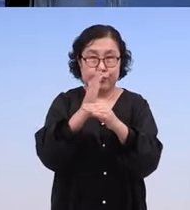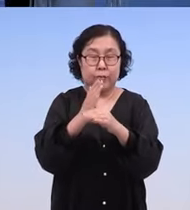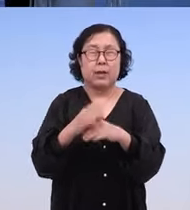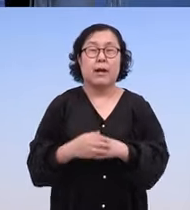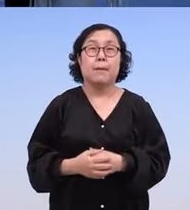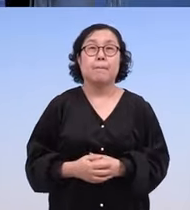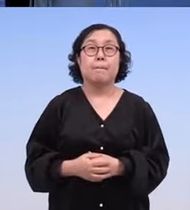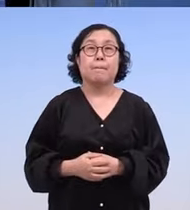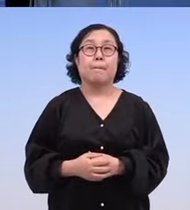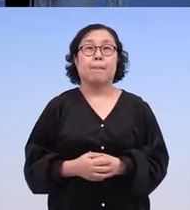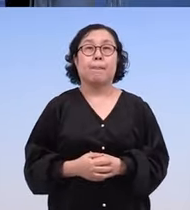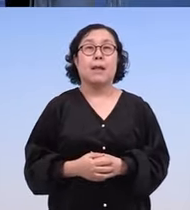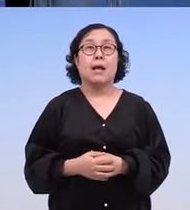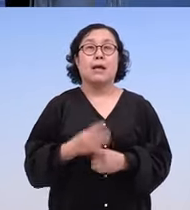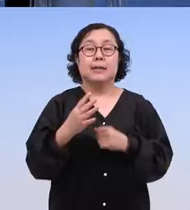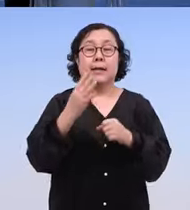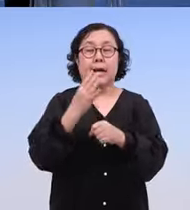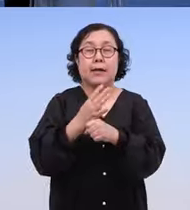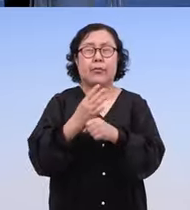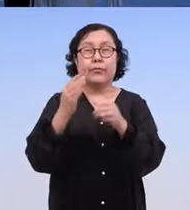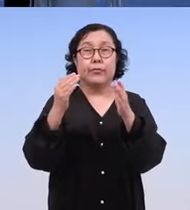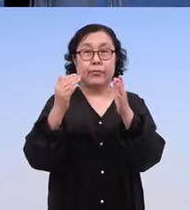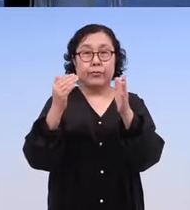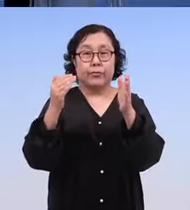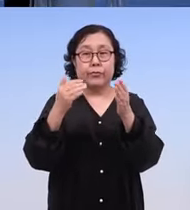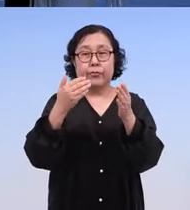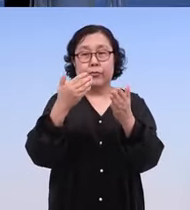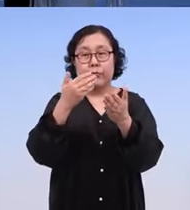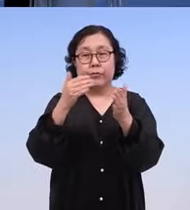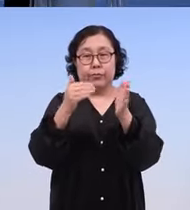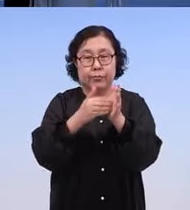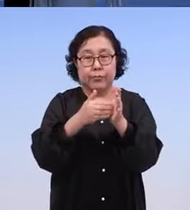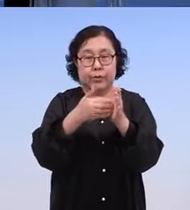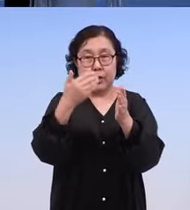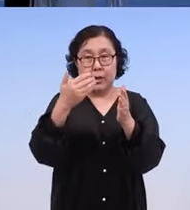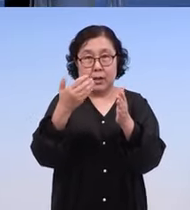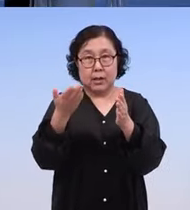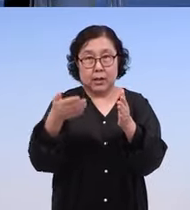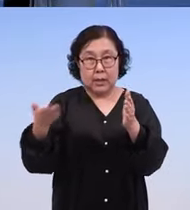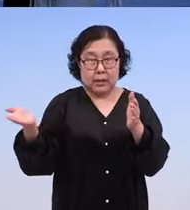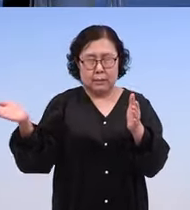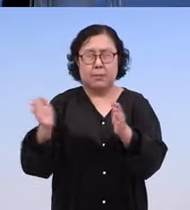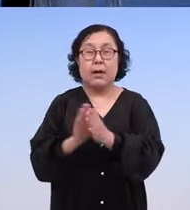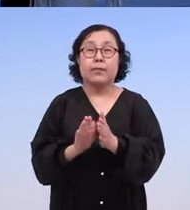이 정직한 고백 아닙니까? 4년이 지났지만 여전히 용서하는 과정에 있습니다.